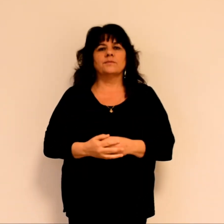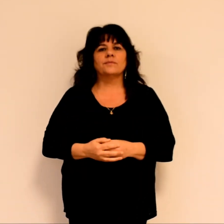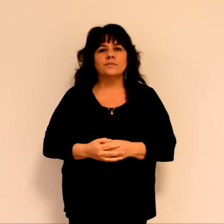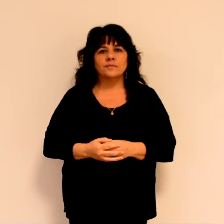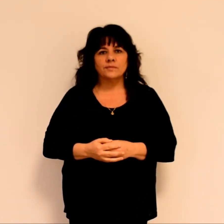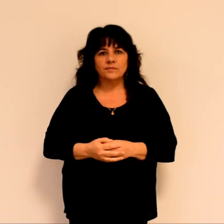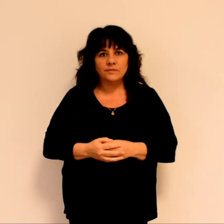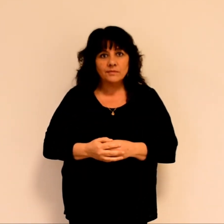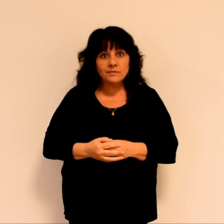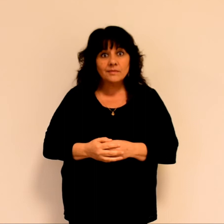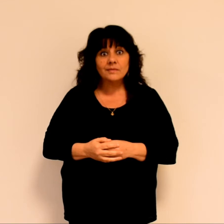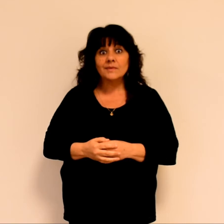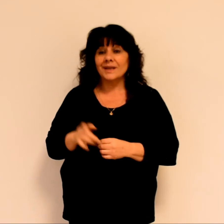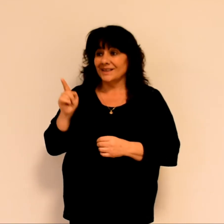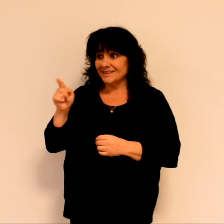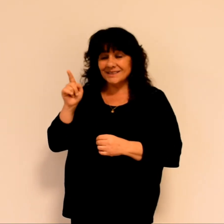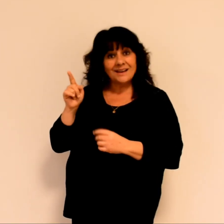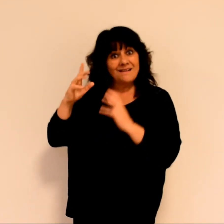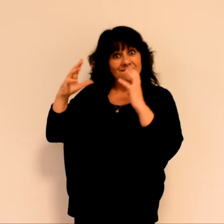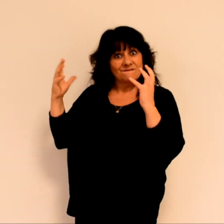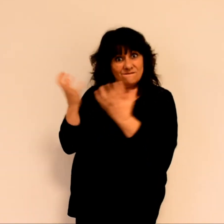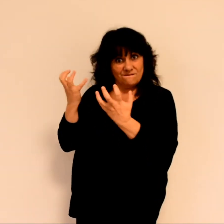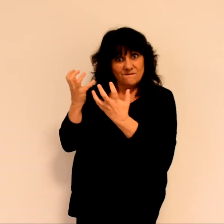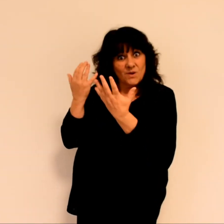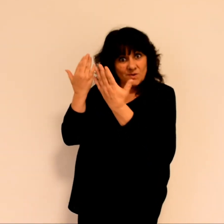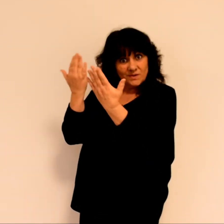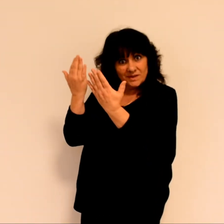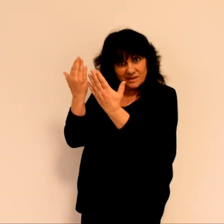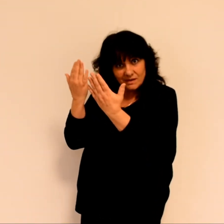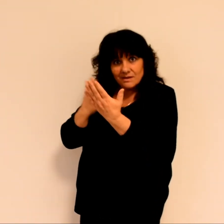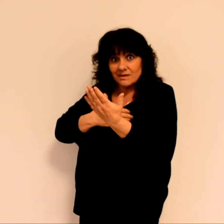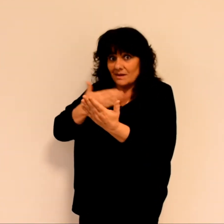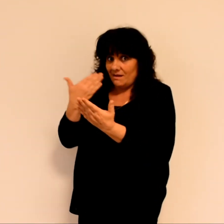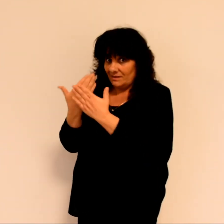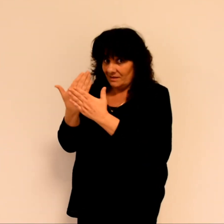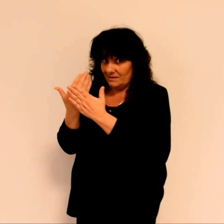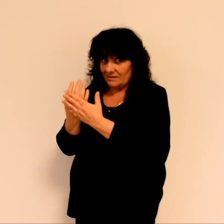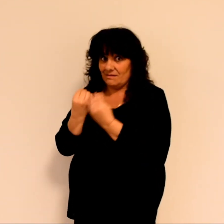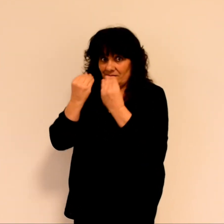C'est grâce à cette volonté que nous sommes sanctifiés par l'offrande que